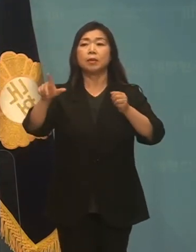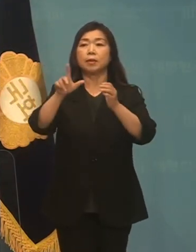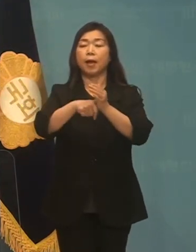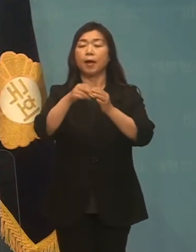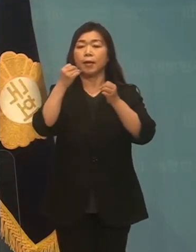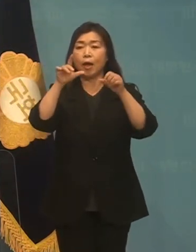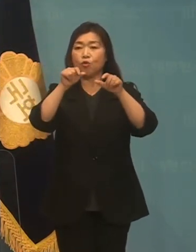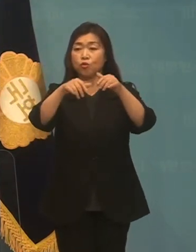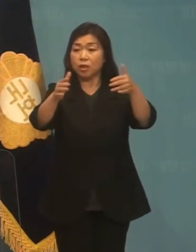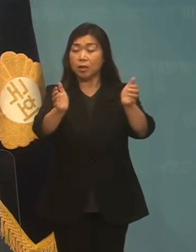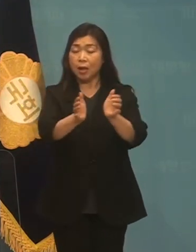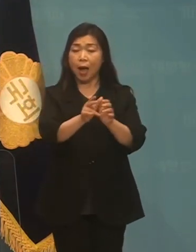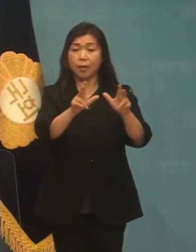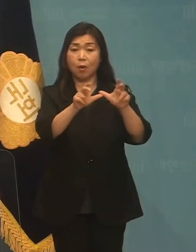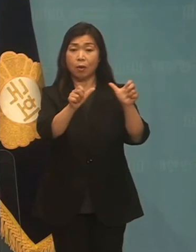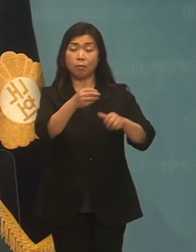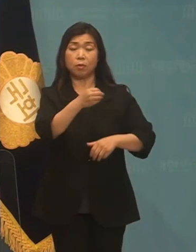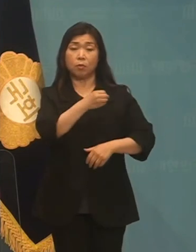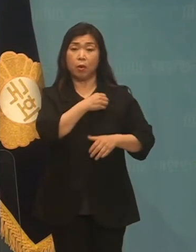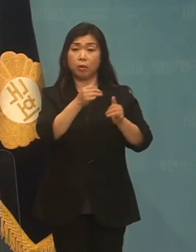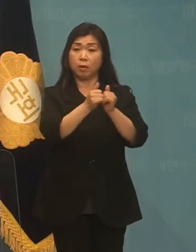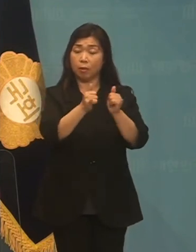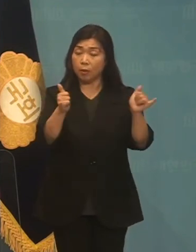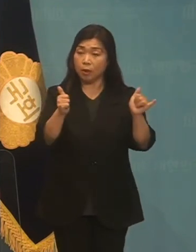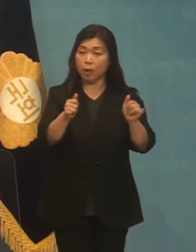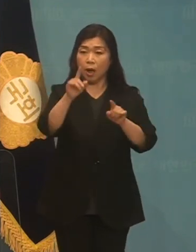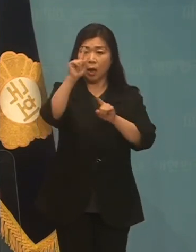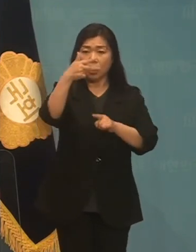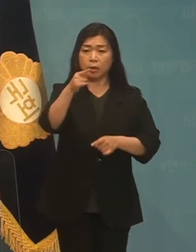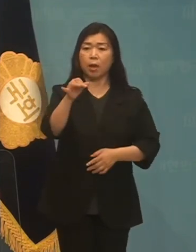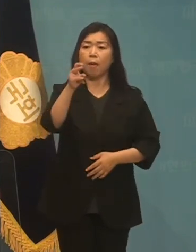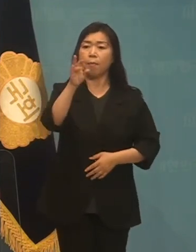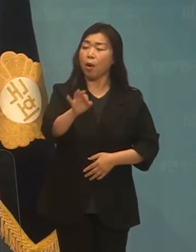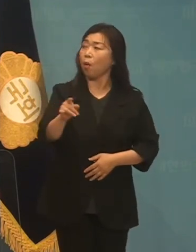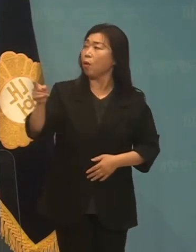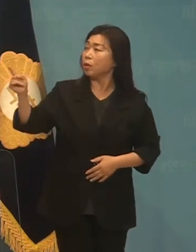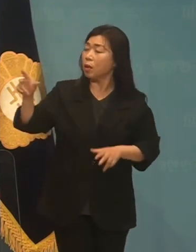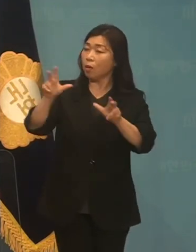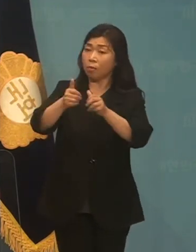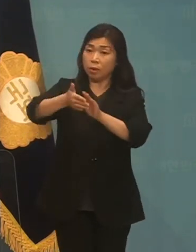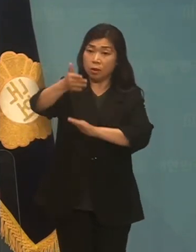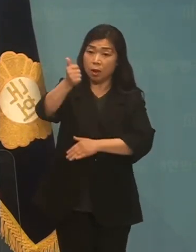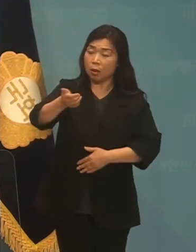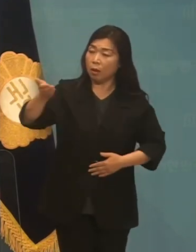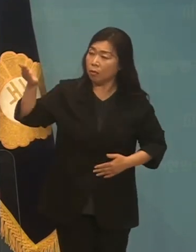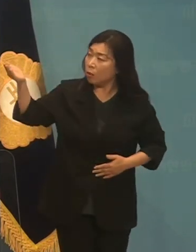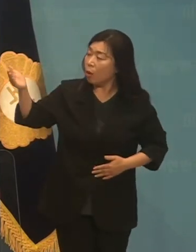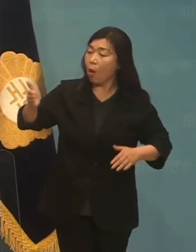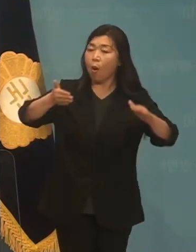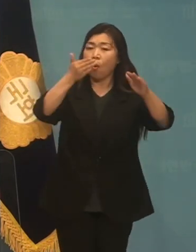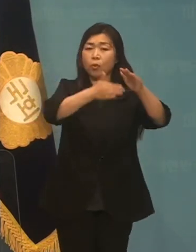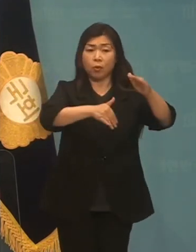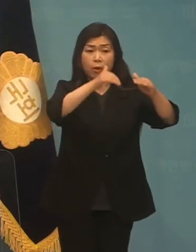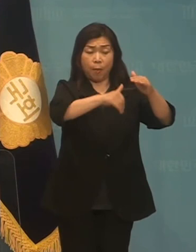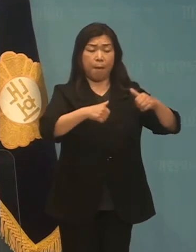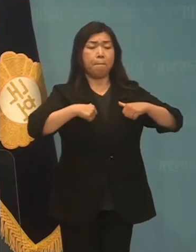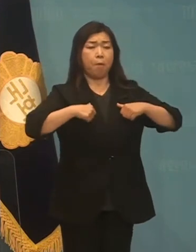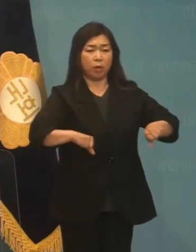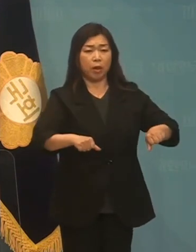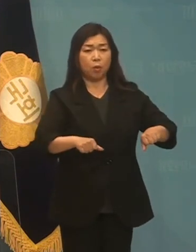새누리당 성남시의 의원들이 이재명 당시 성남시장에게 공영개발을